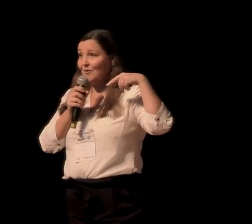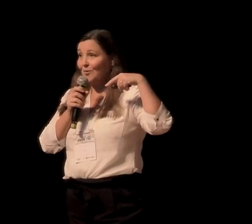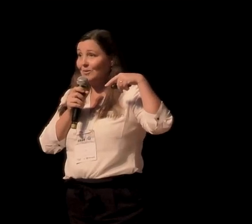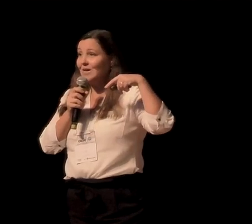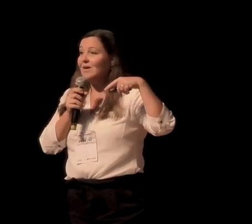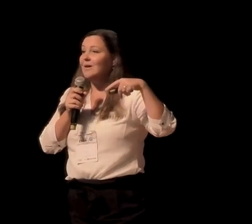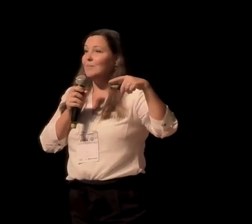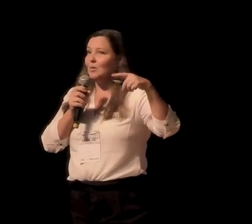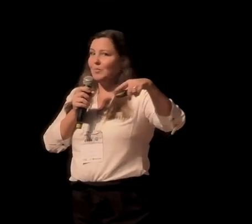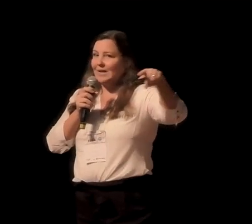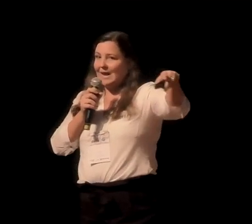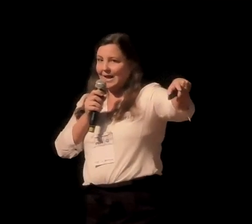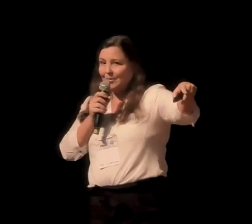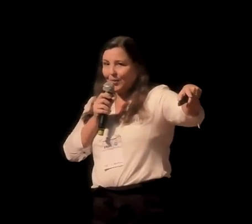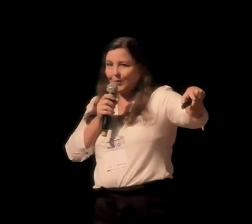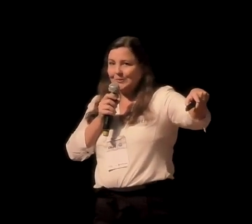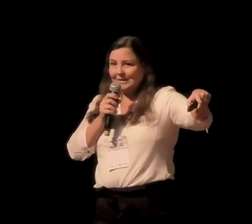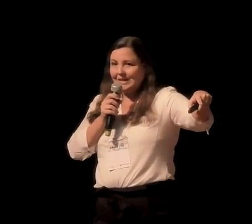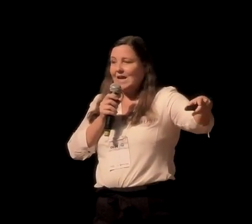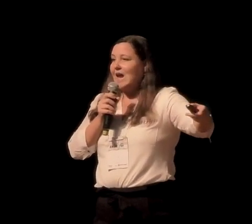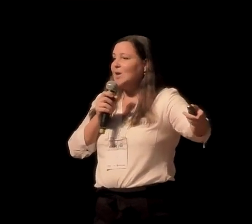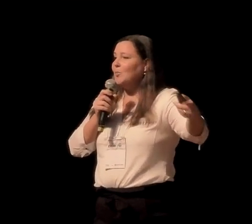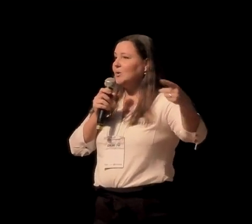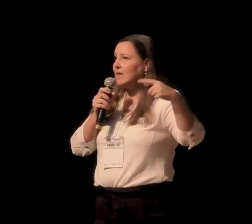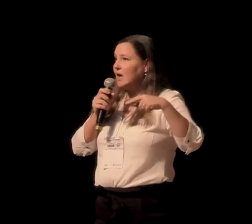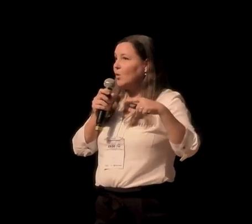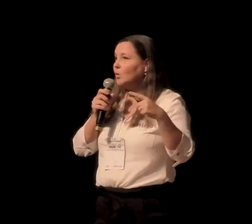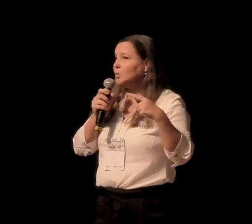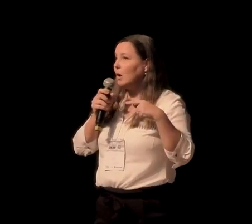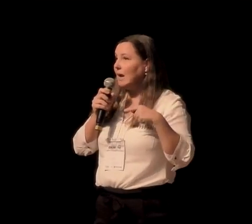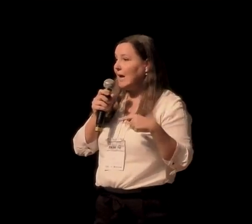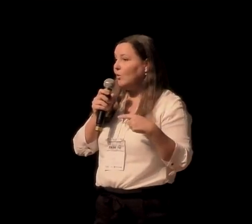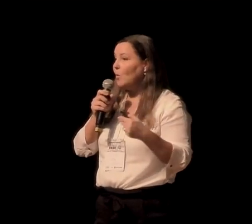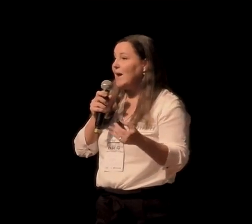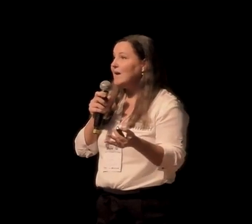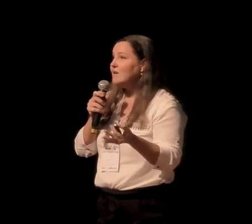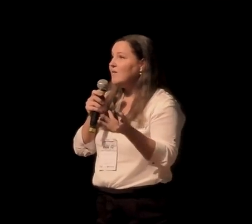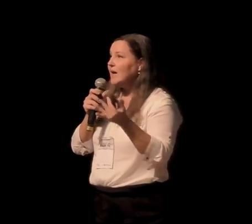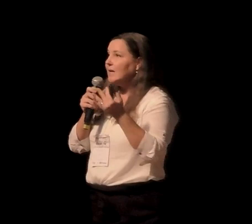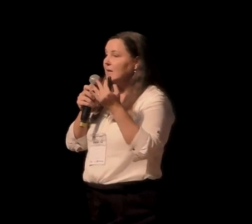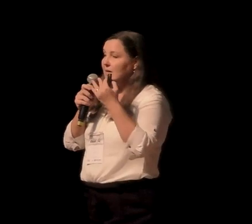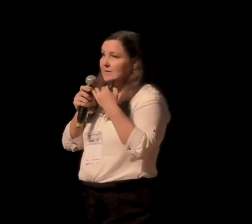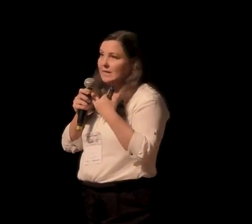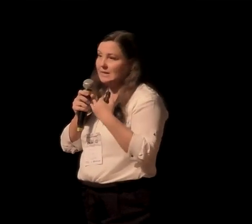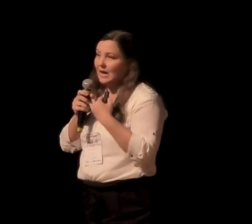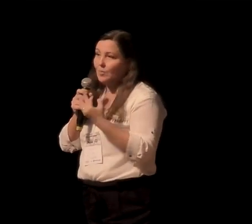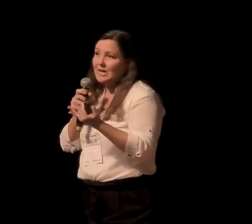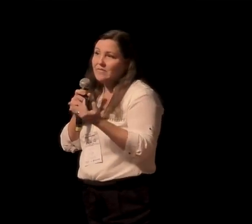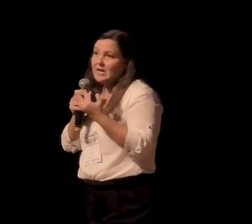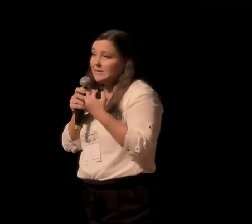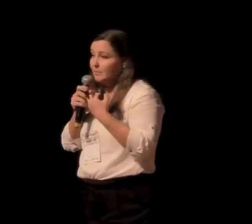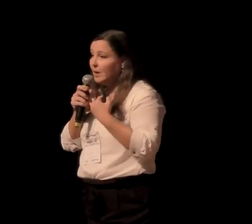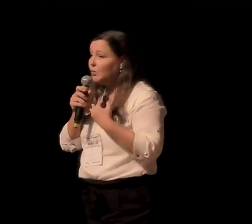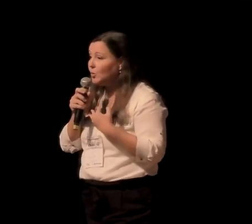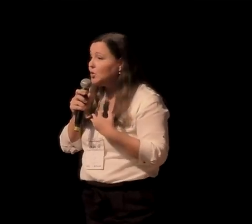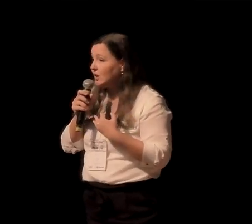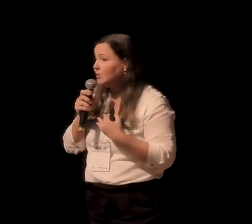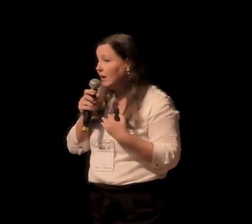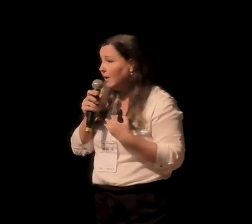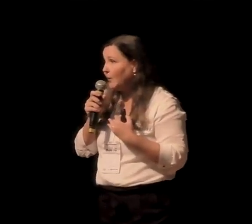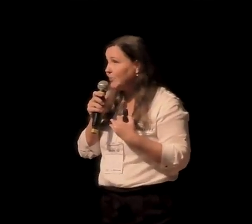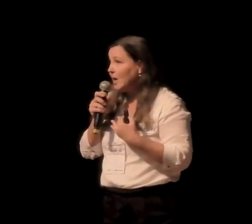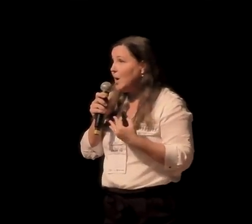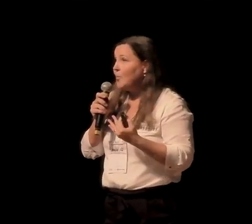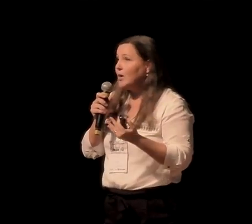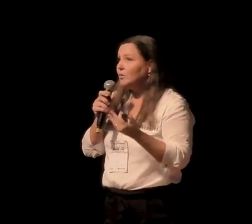responsável pelo pinai lá na ponta ele poder controlar como é que ele vai aceitar como é que ele vai receber o